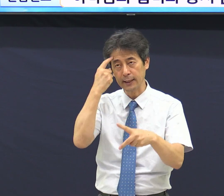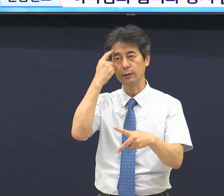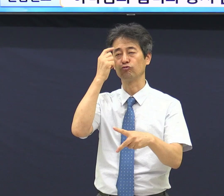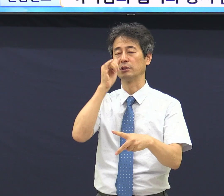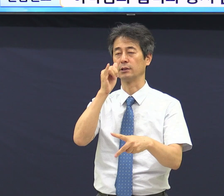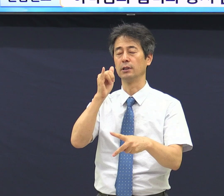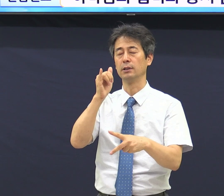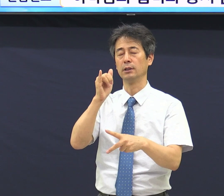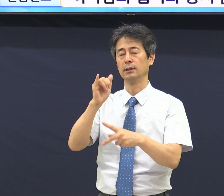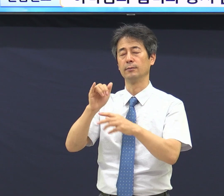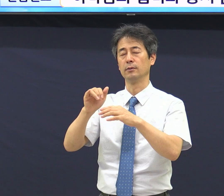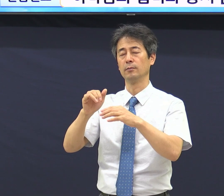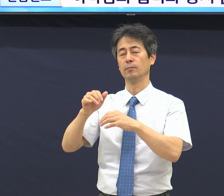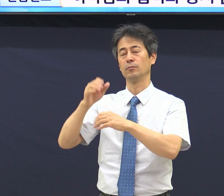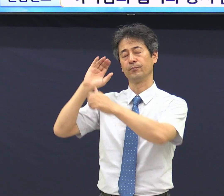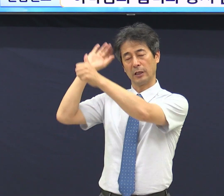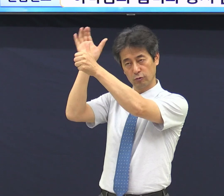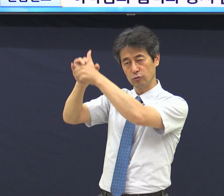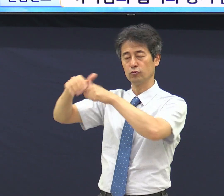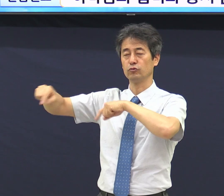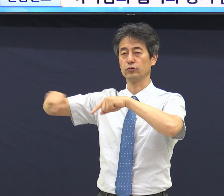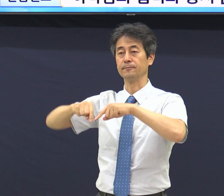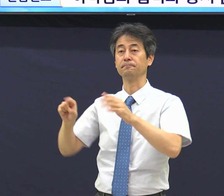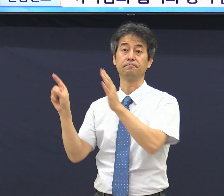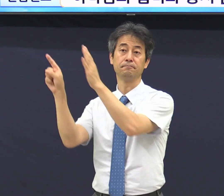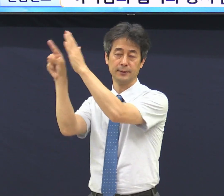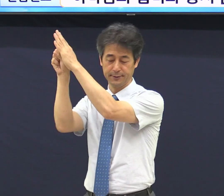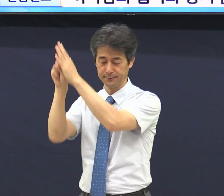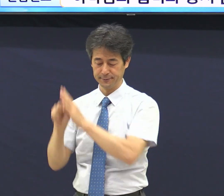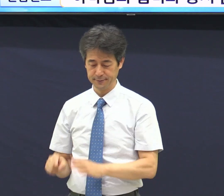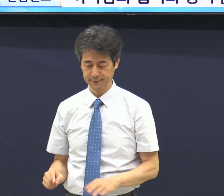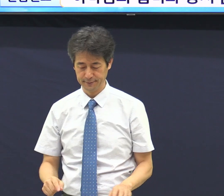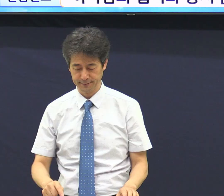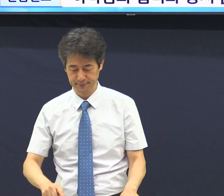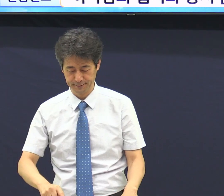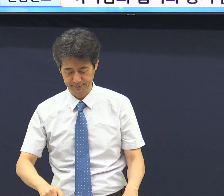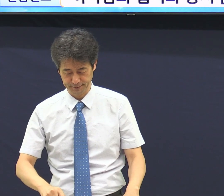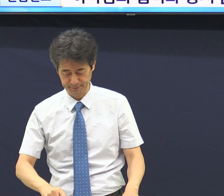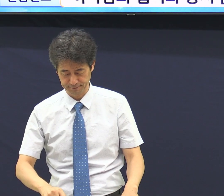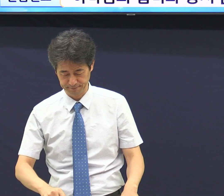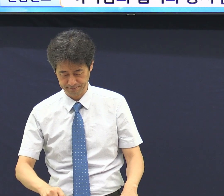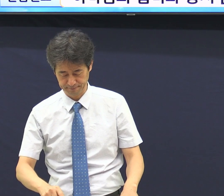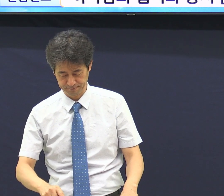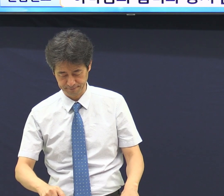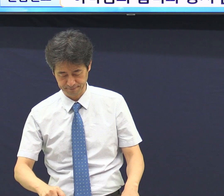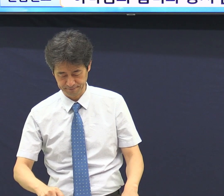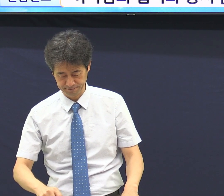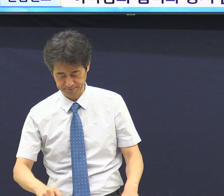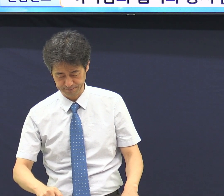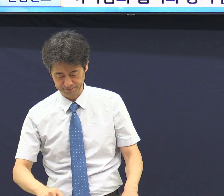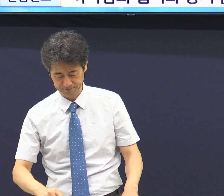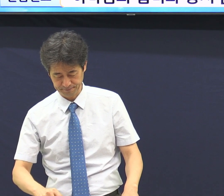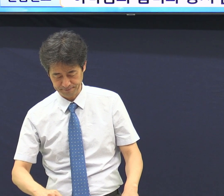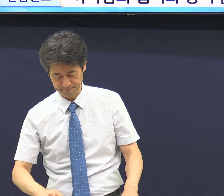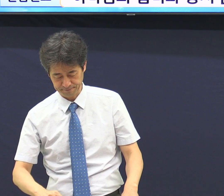그렇지만 하나님을 의지하고 농인분들이 이해할 수 있도록 주님께서 또한 이끌어 주실 줄